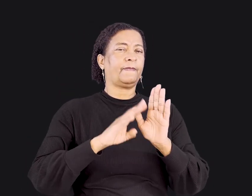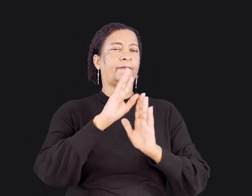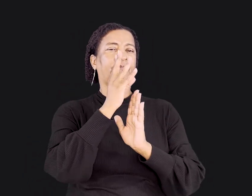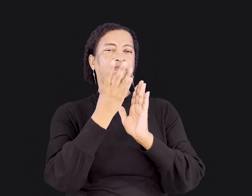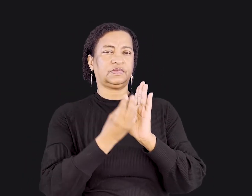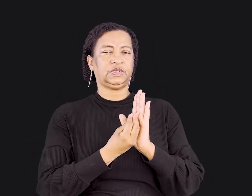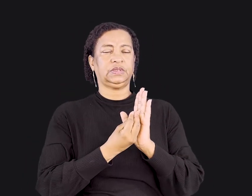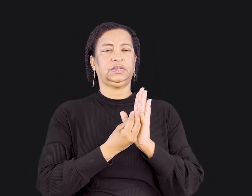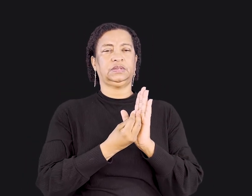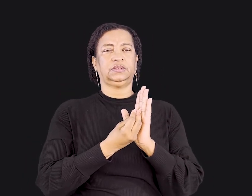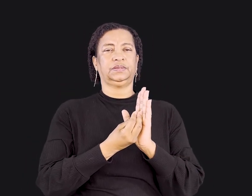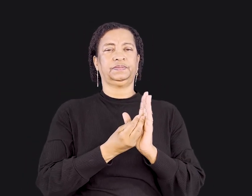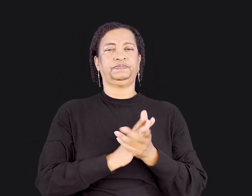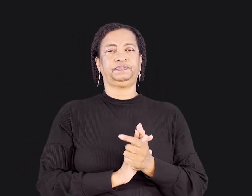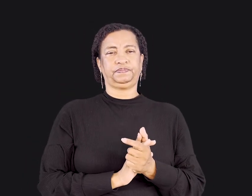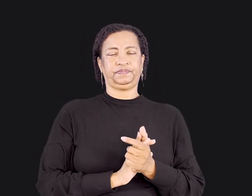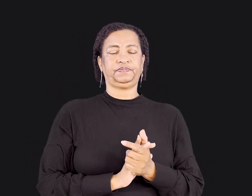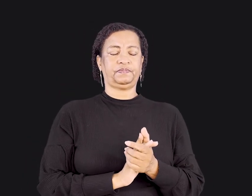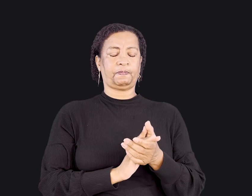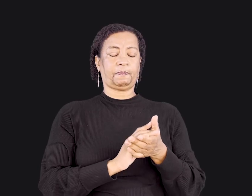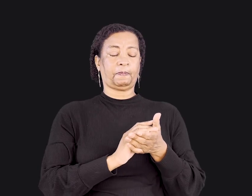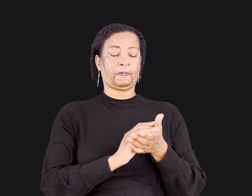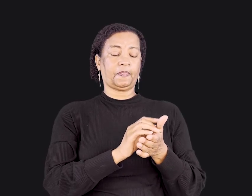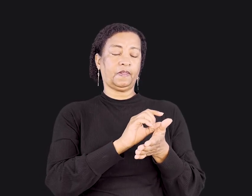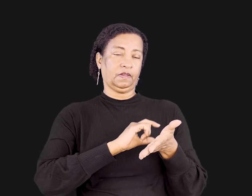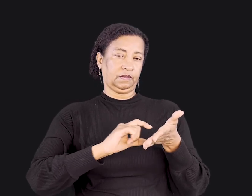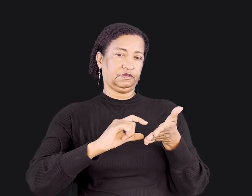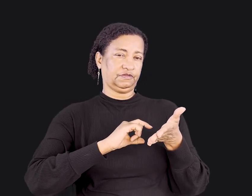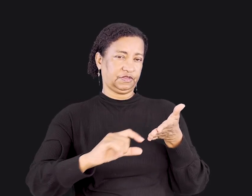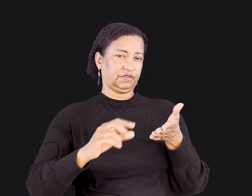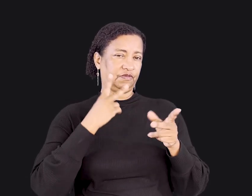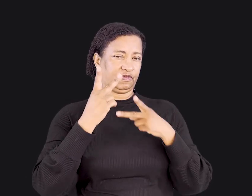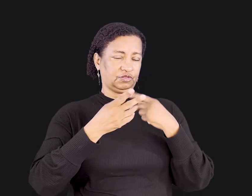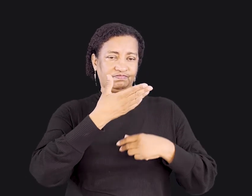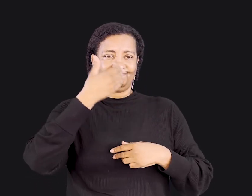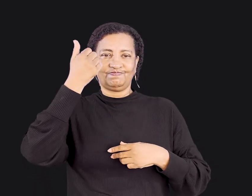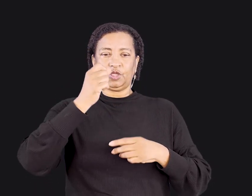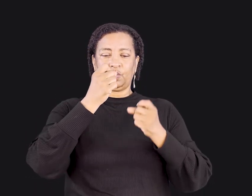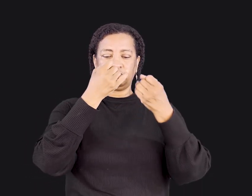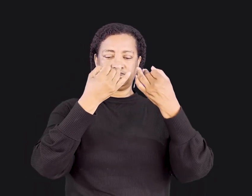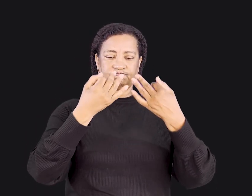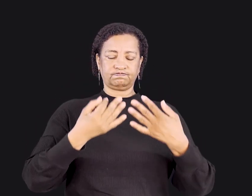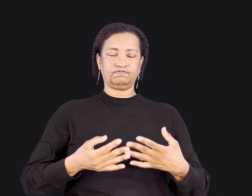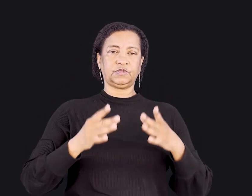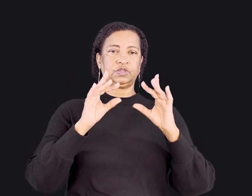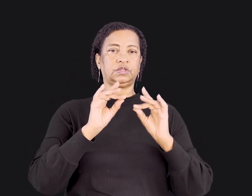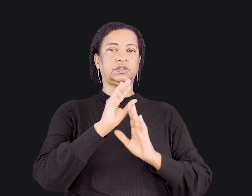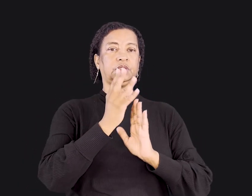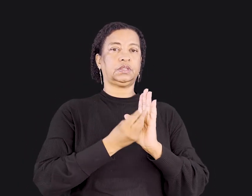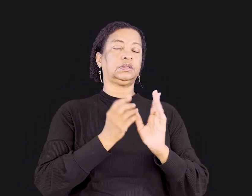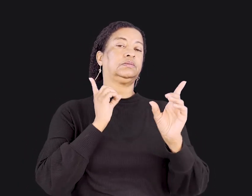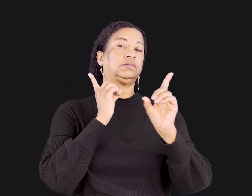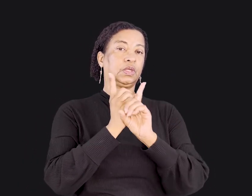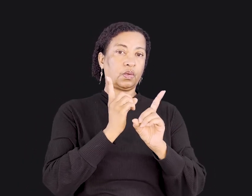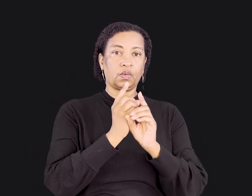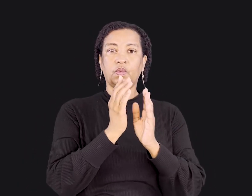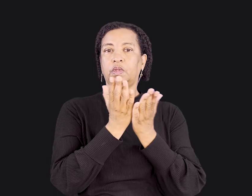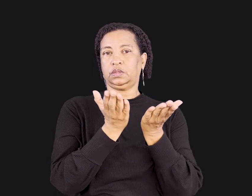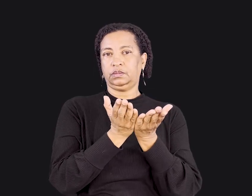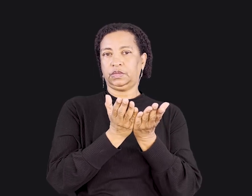igreja. Esses versículos constituem-se na melhor descrição da igreja encontrada na Bíblia. Neles aprendemos